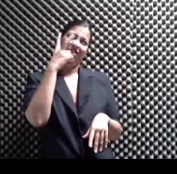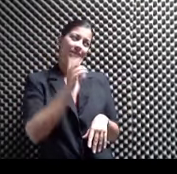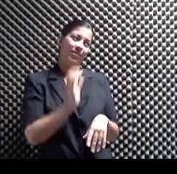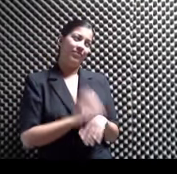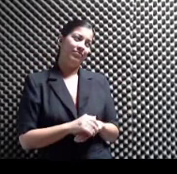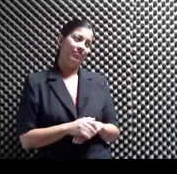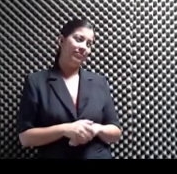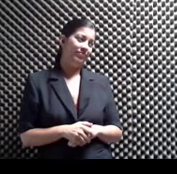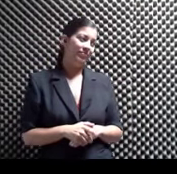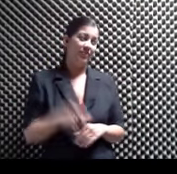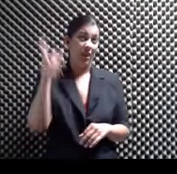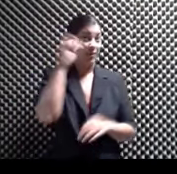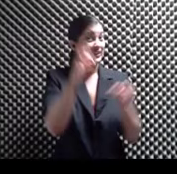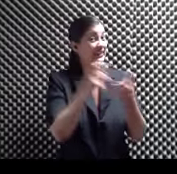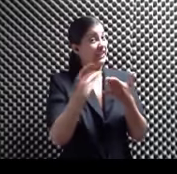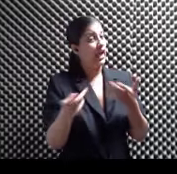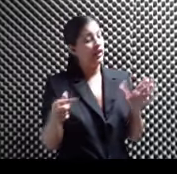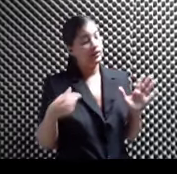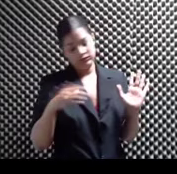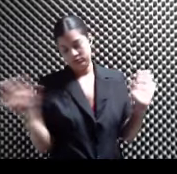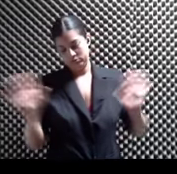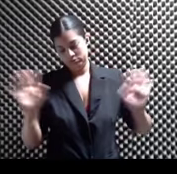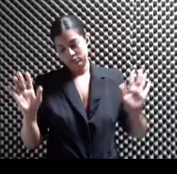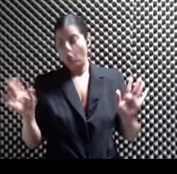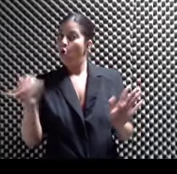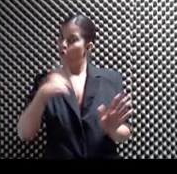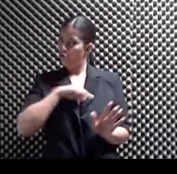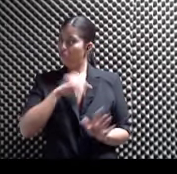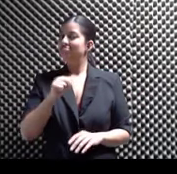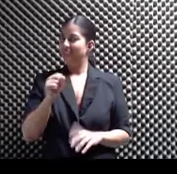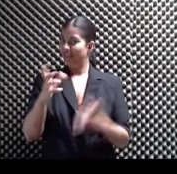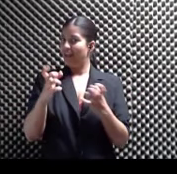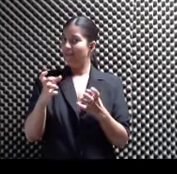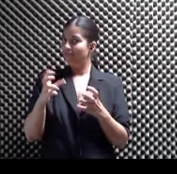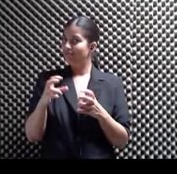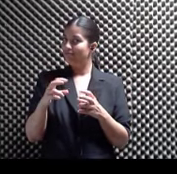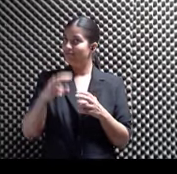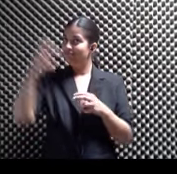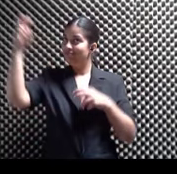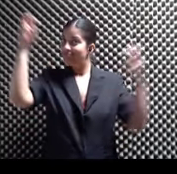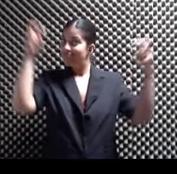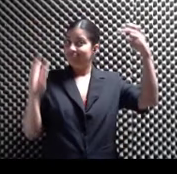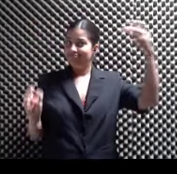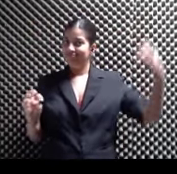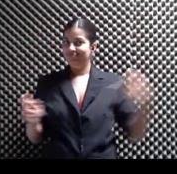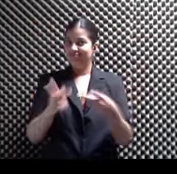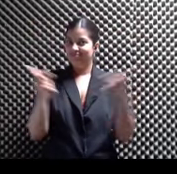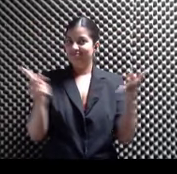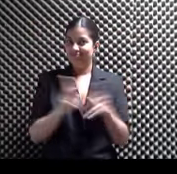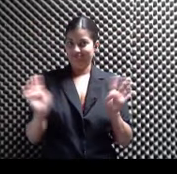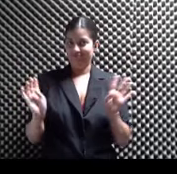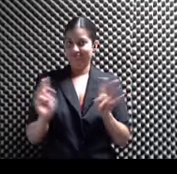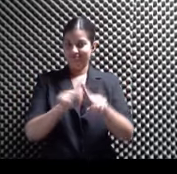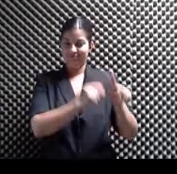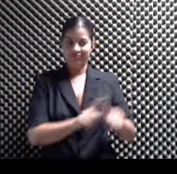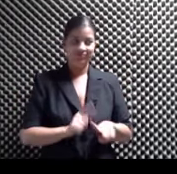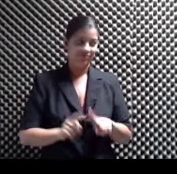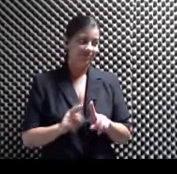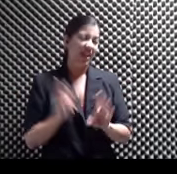uno y ahí se acabó todo. No. Pero nosotros sí queremos como que... estudiar esos espacios. Sí, participar de